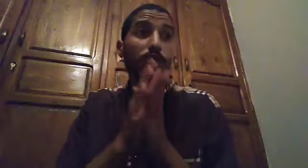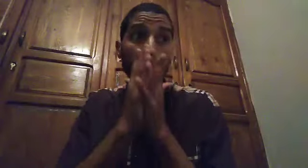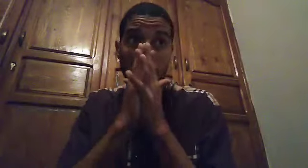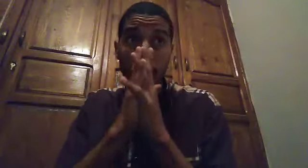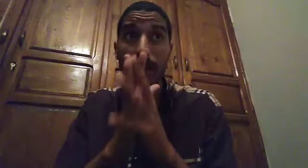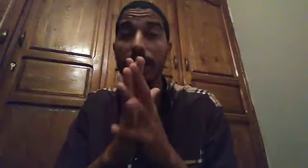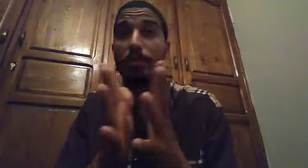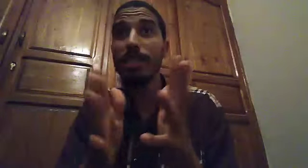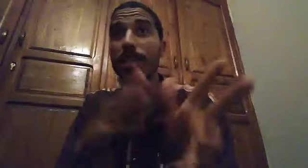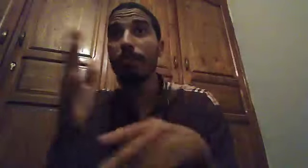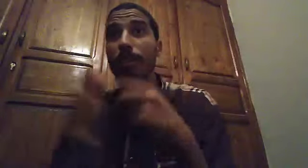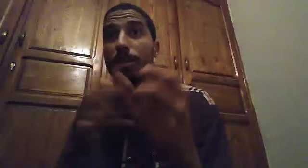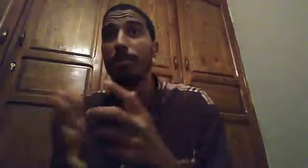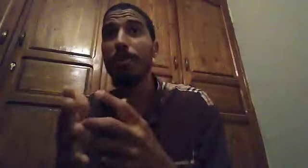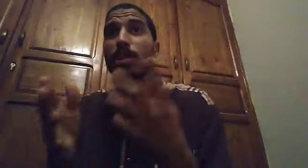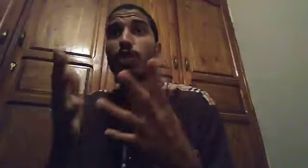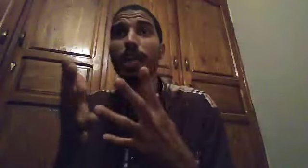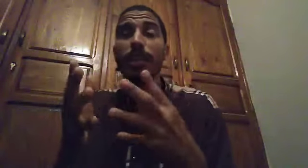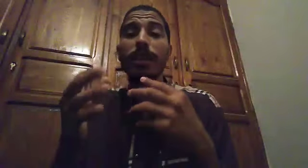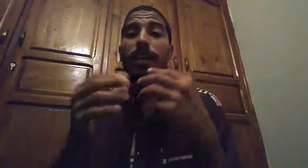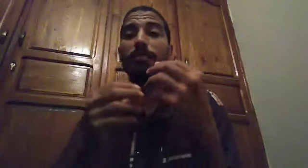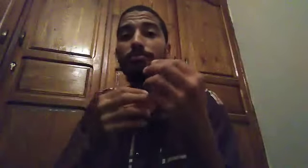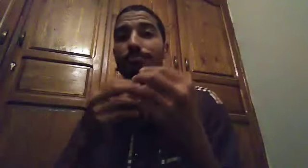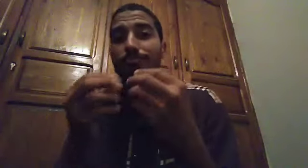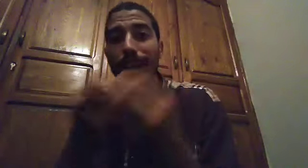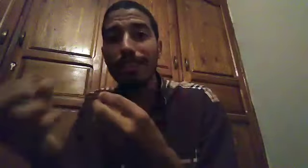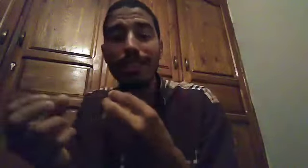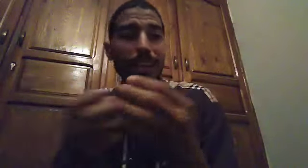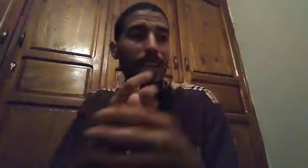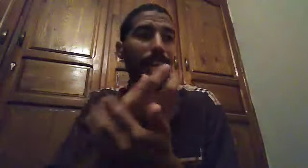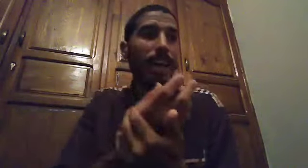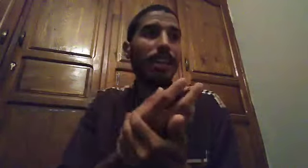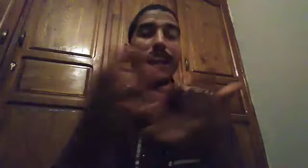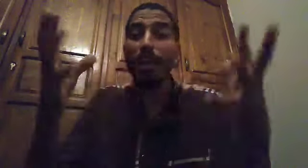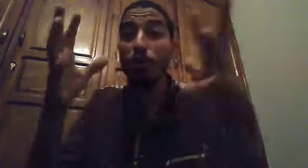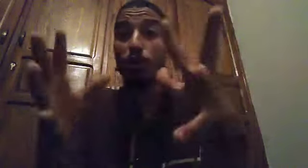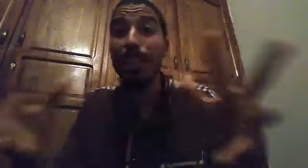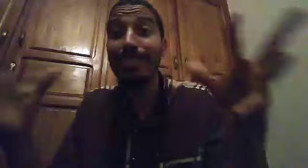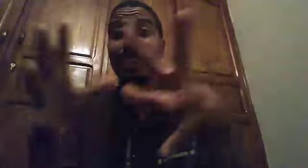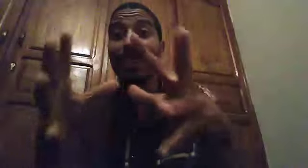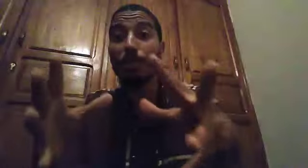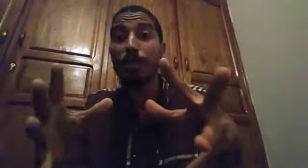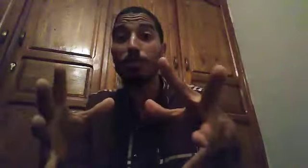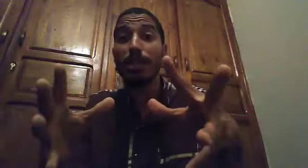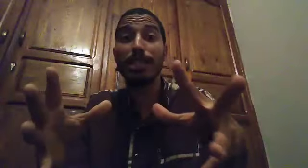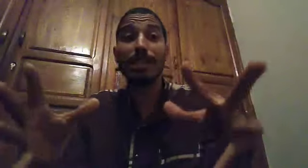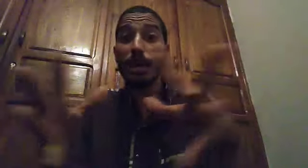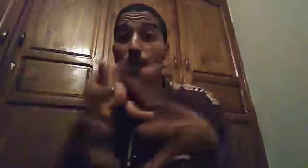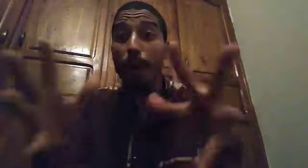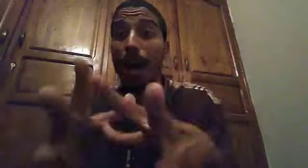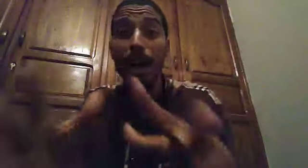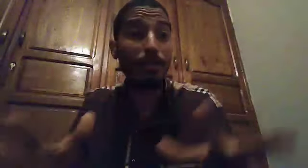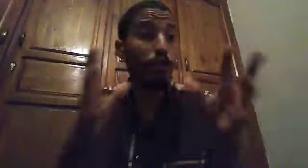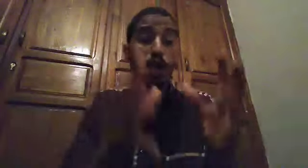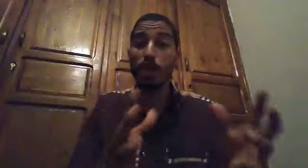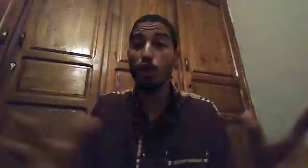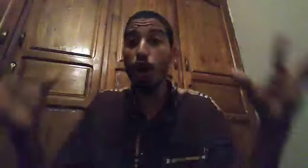الشوط الاول ان ميسي ماشي ما بانش، ولكن هذا الضغط خلى ان اللاعبين وحتى الضغط ديال البرازيليين كانوا اربعه اين فوق يجد الكره،